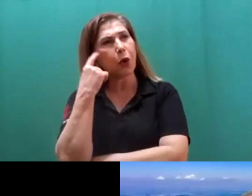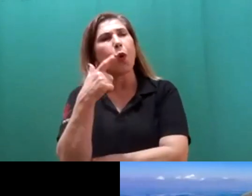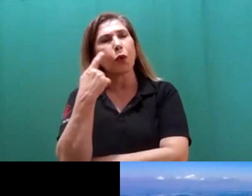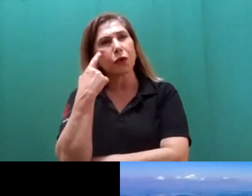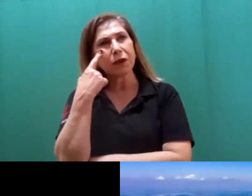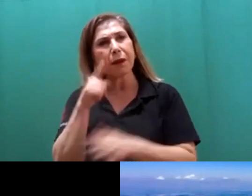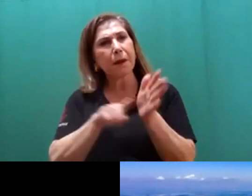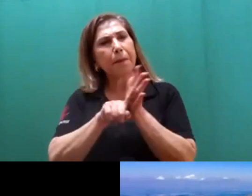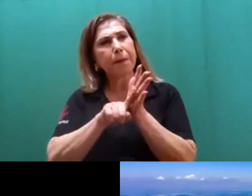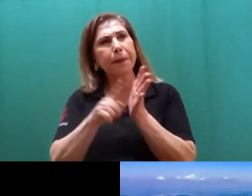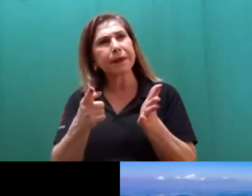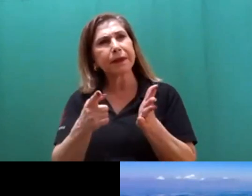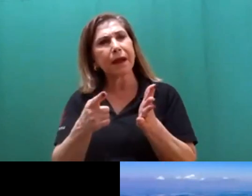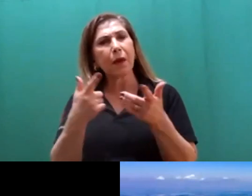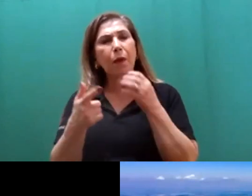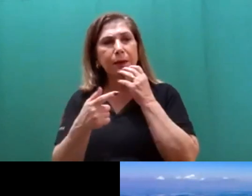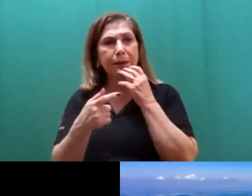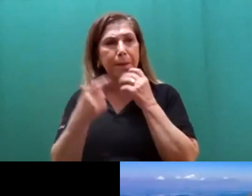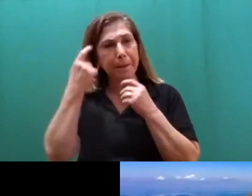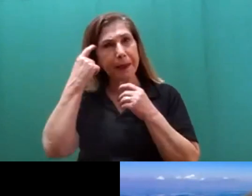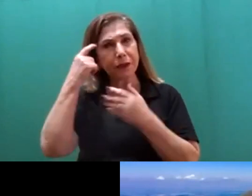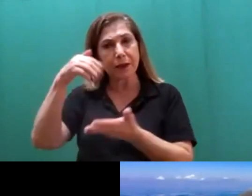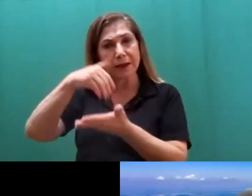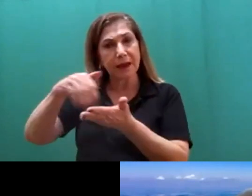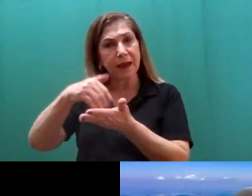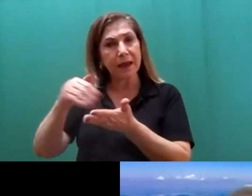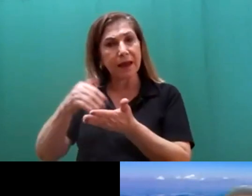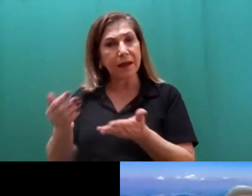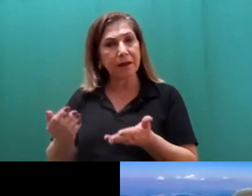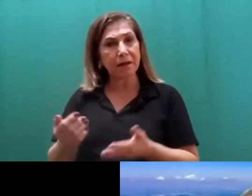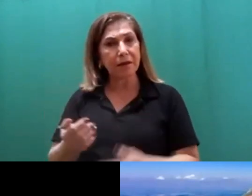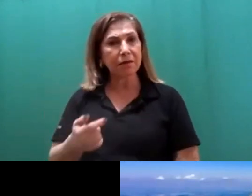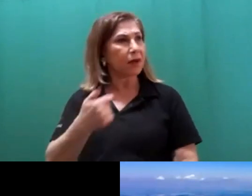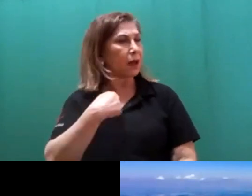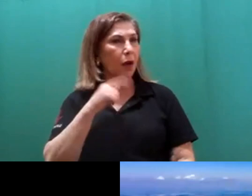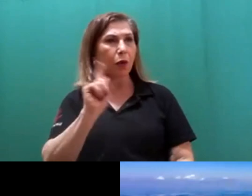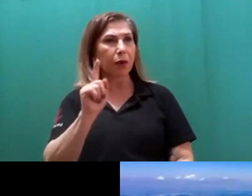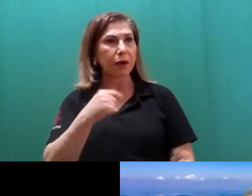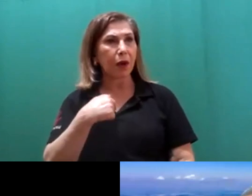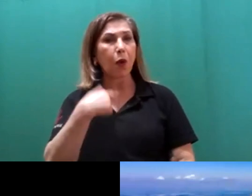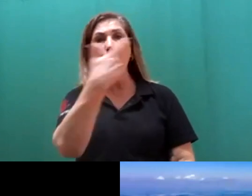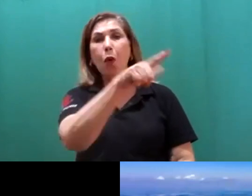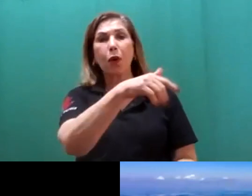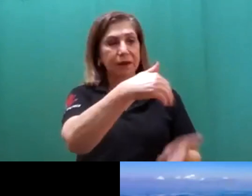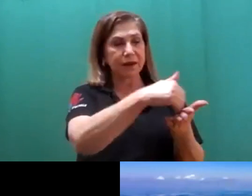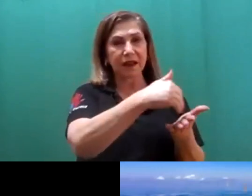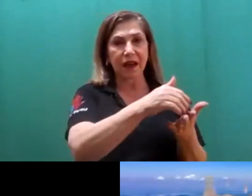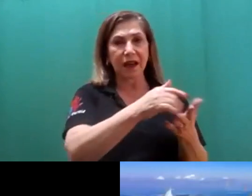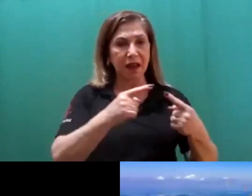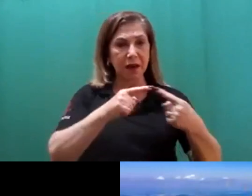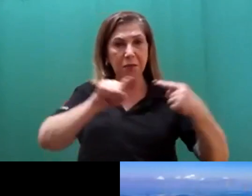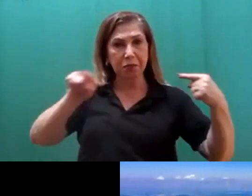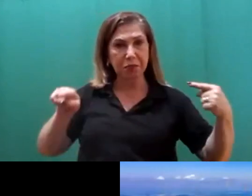imaginava que seria numa secretaria X, aí você chegava e falou, não é com a gente, é com uma outra secretaria que não tem nada a ver